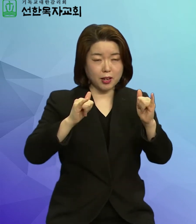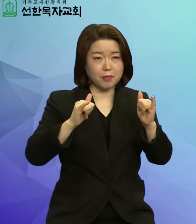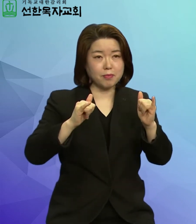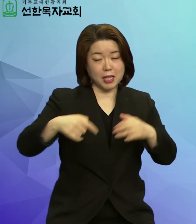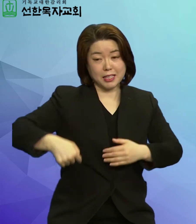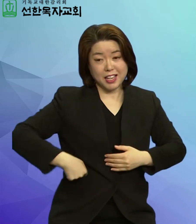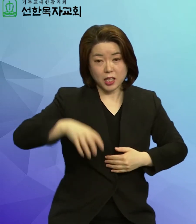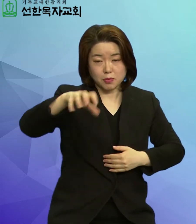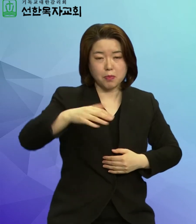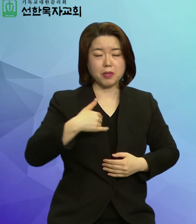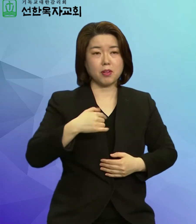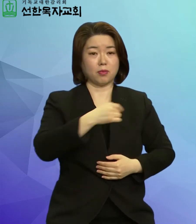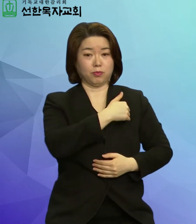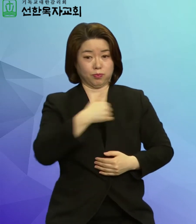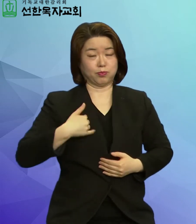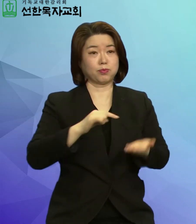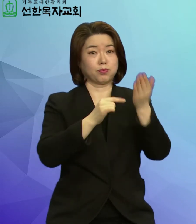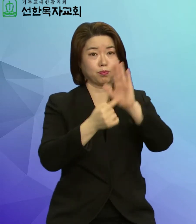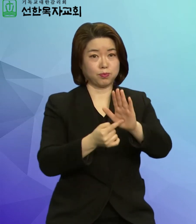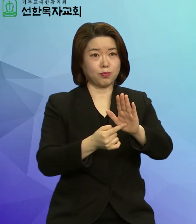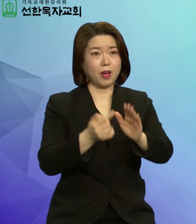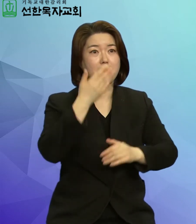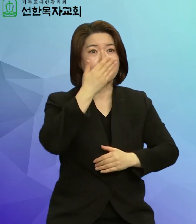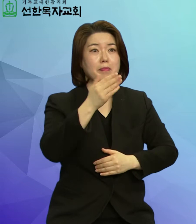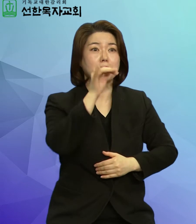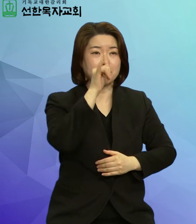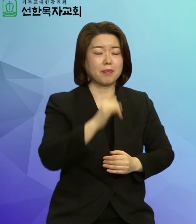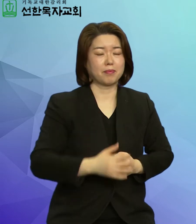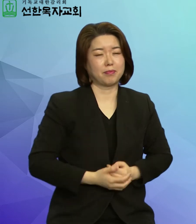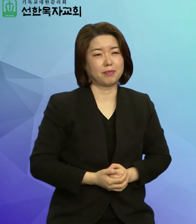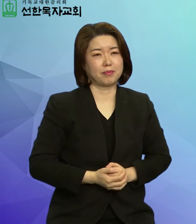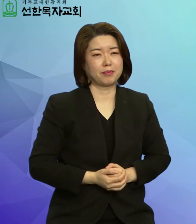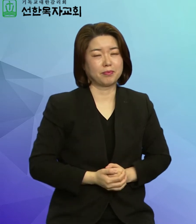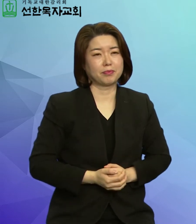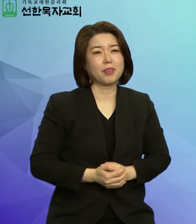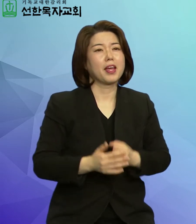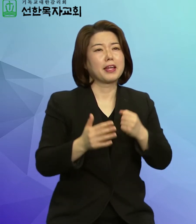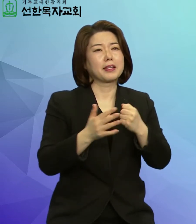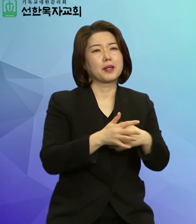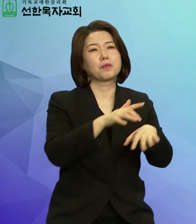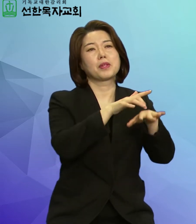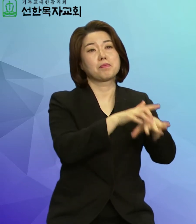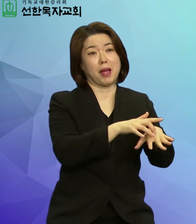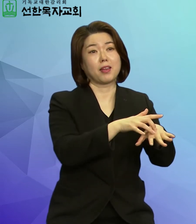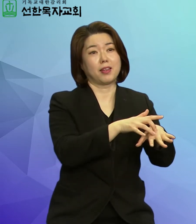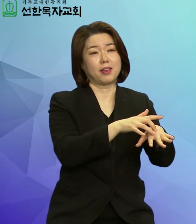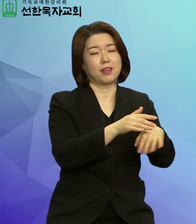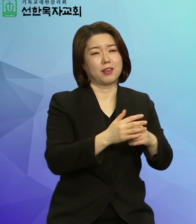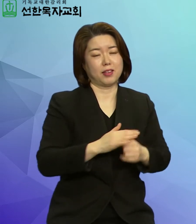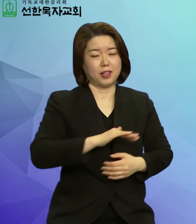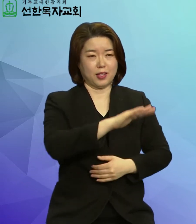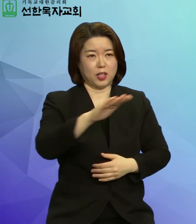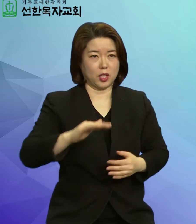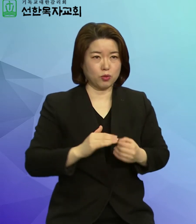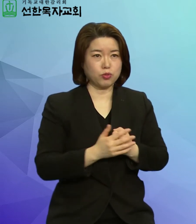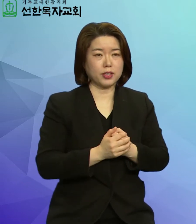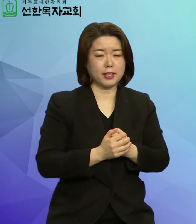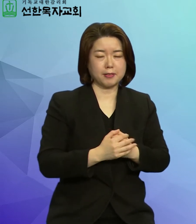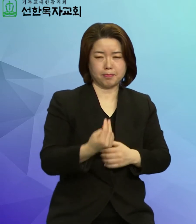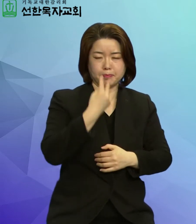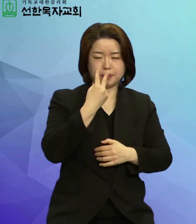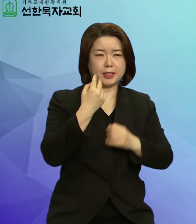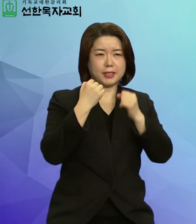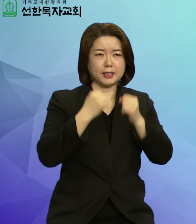양심 앞에 내가 떳떳하게 나 자신을 내세웁니다. 이렇게 말할 수 있었던 겁니다. 그래서 마귀가